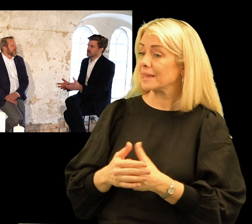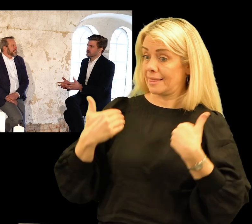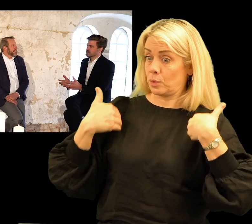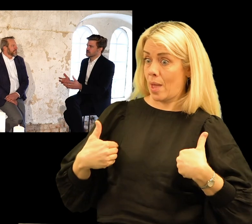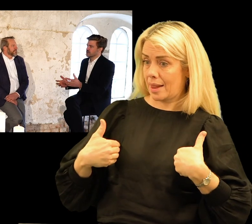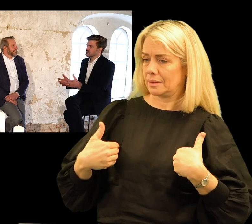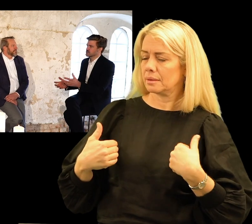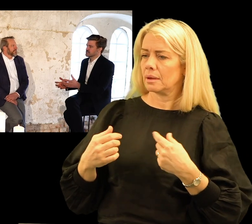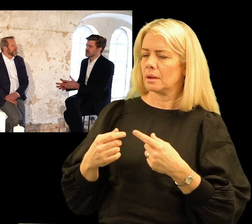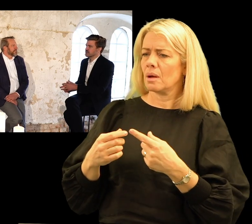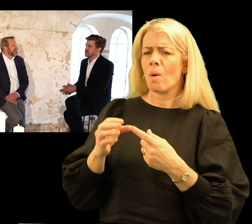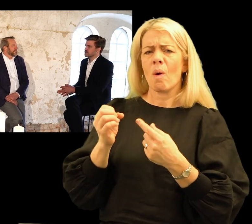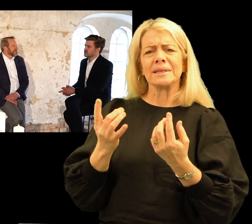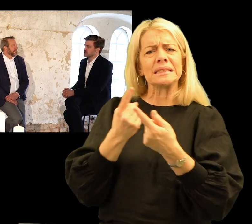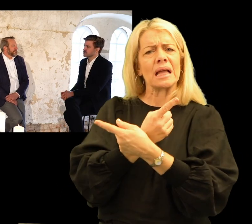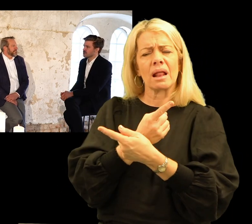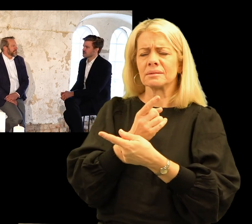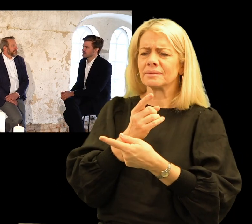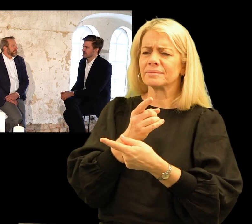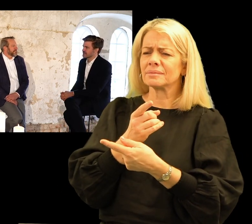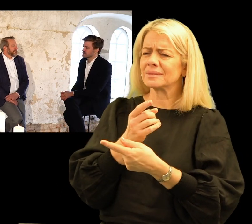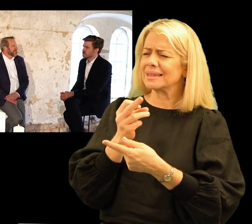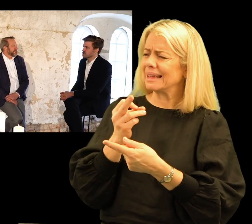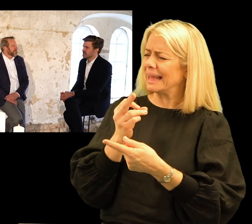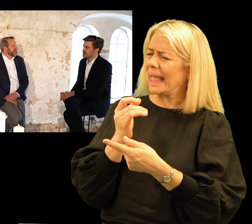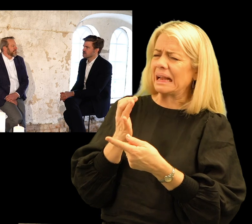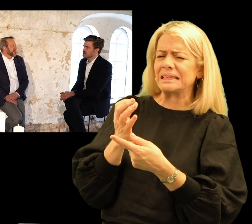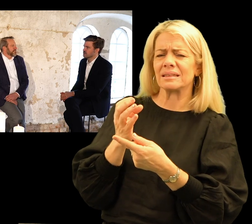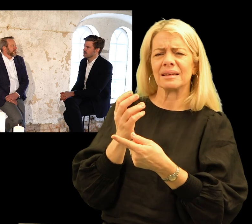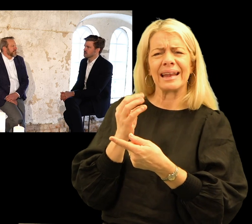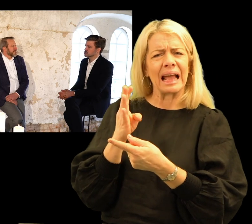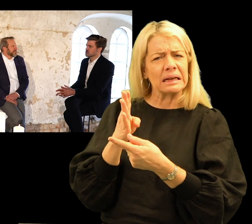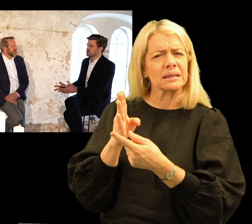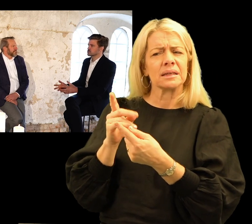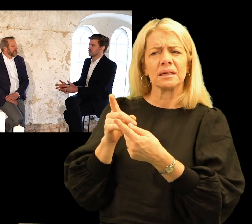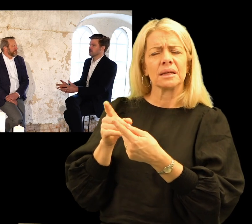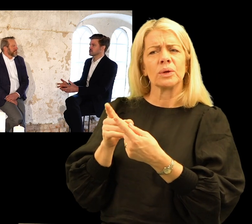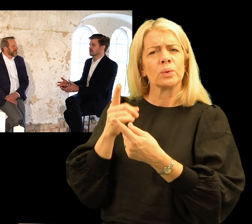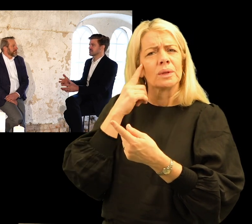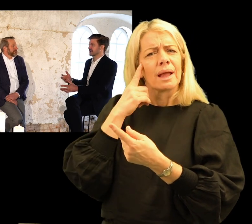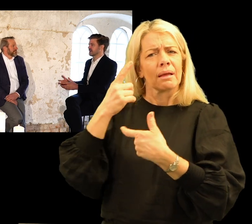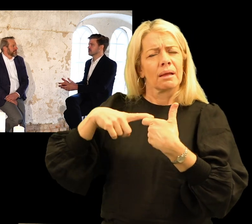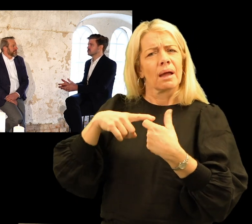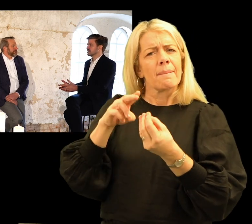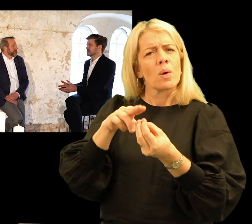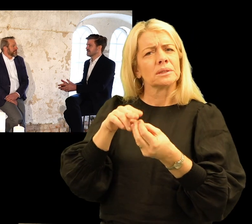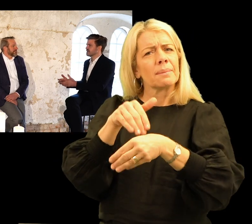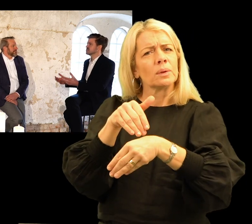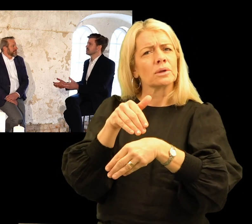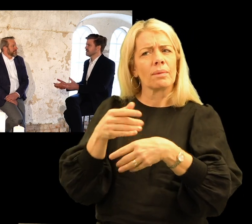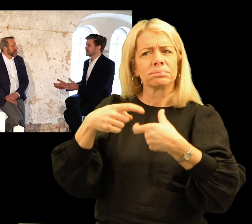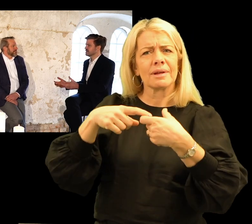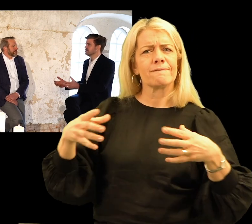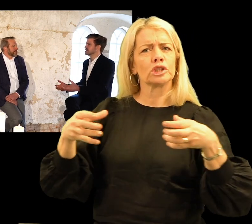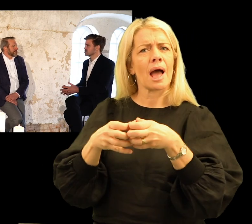individuella planet. Om du ska ta något, Rickard, alltså, vad tänker du om påskens budskap om uppståndelse i relation till